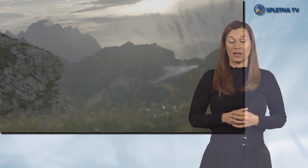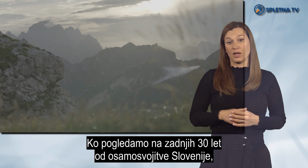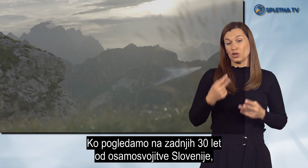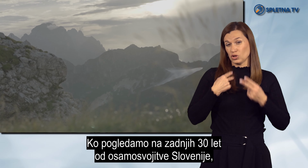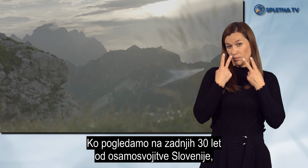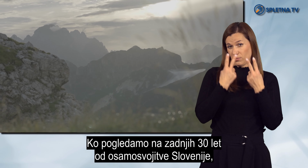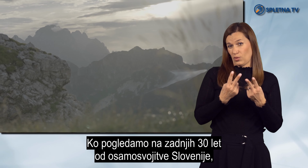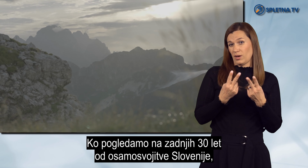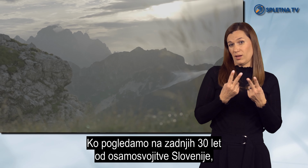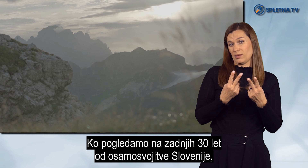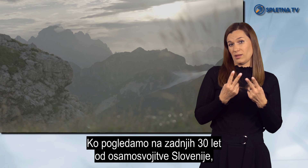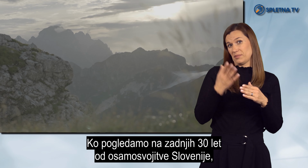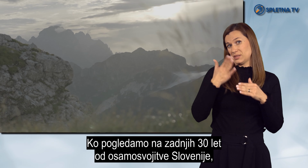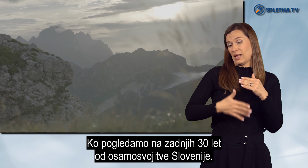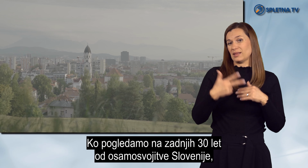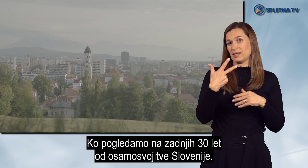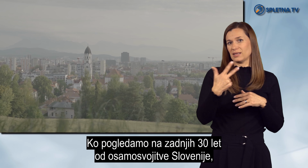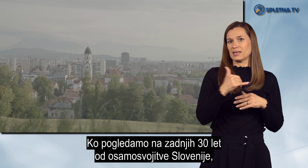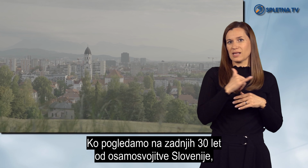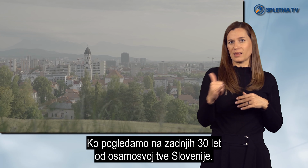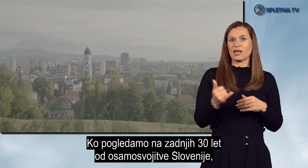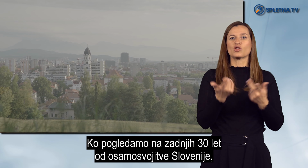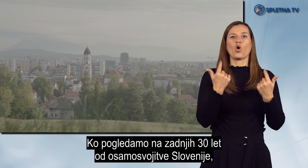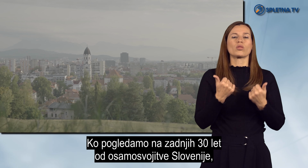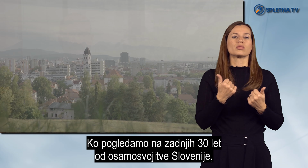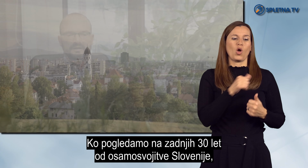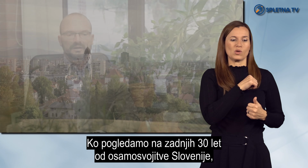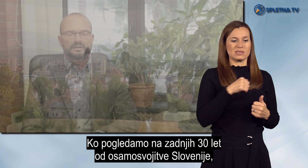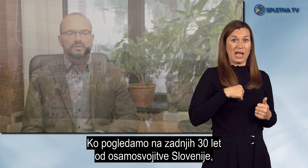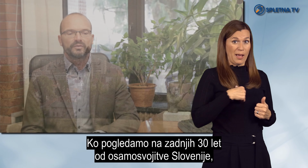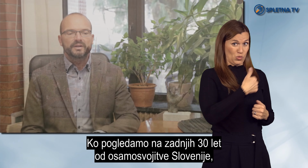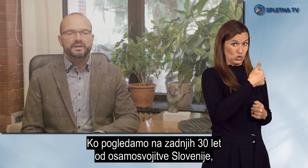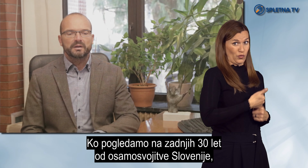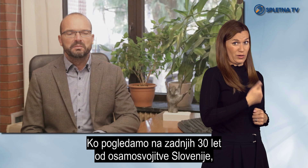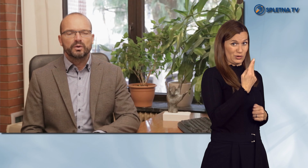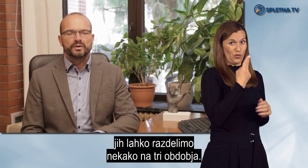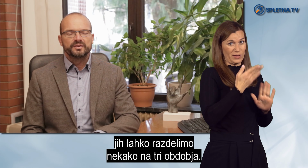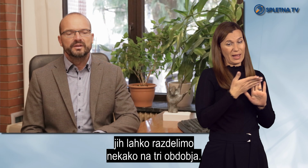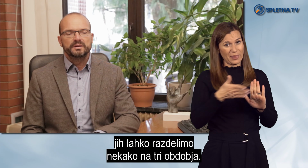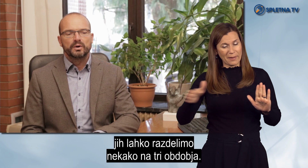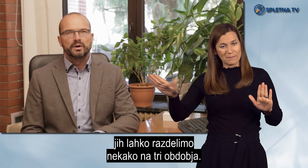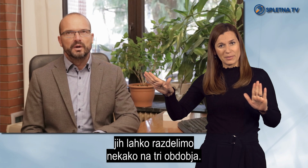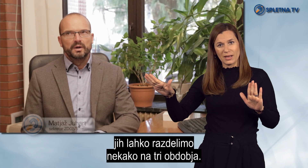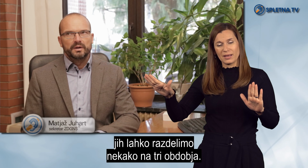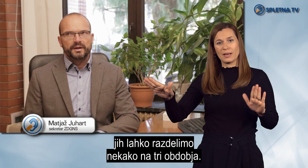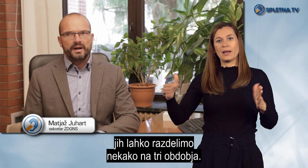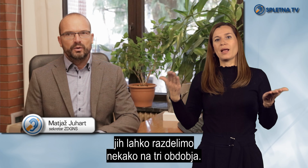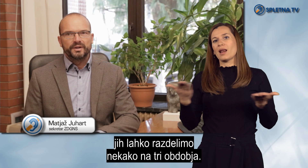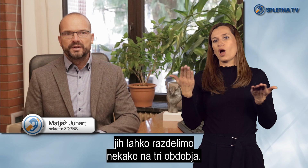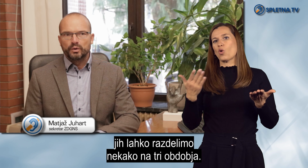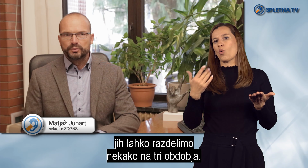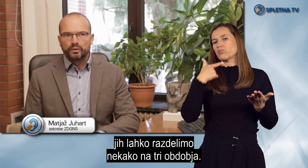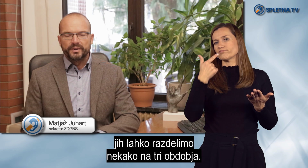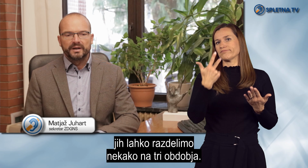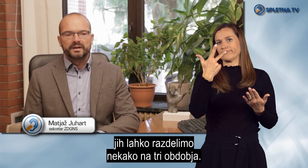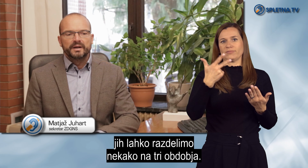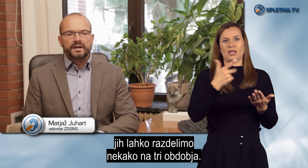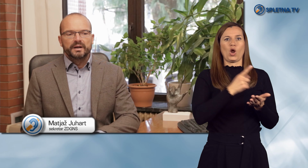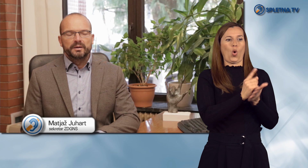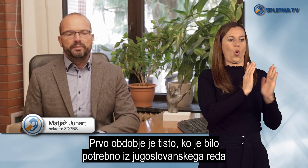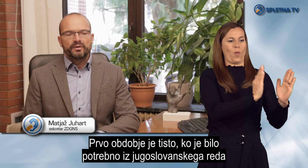Ko pogledamo na zadnjih 30 let od osamosvojitve Slovenije, lahko razdelimo nekako na 3